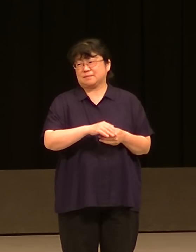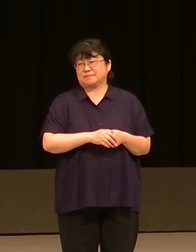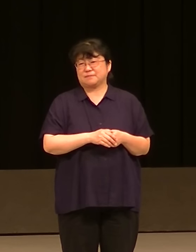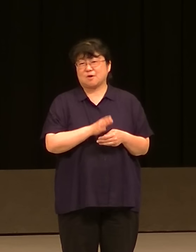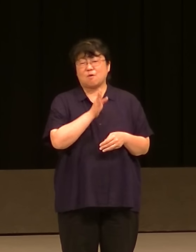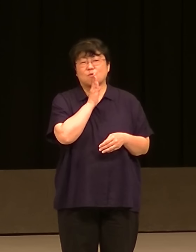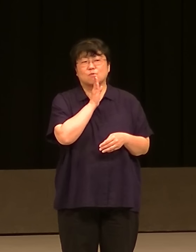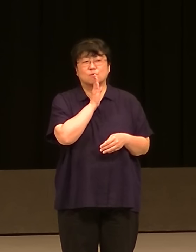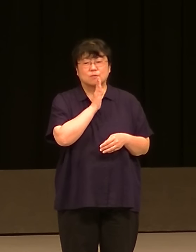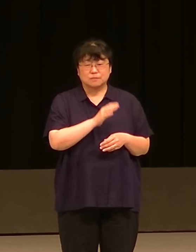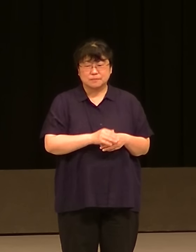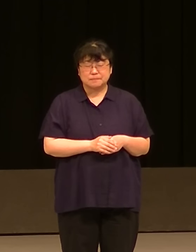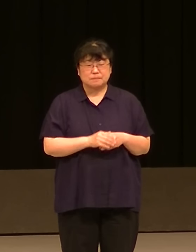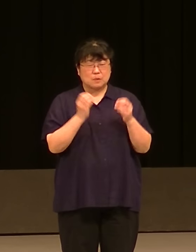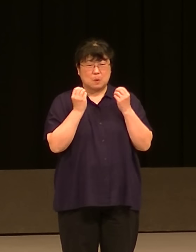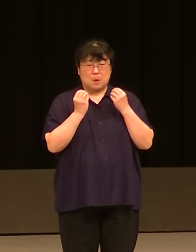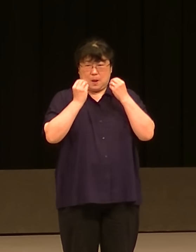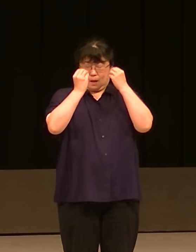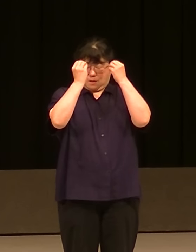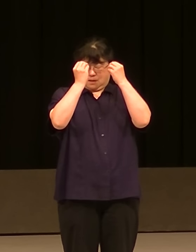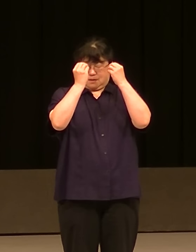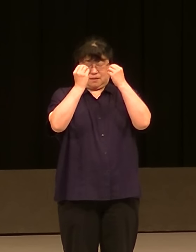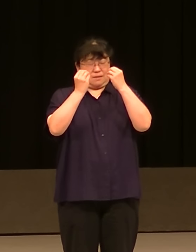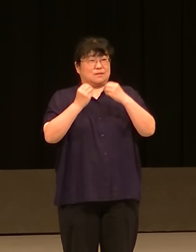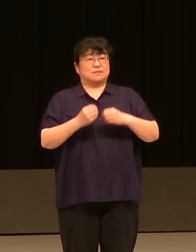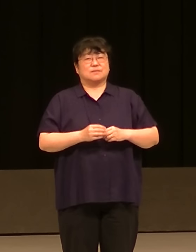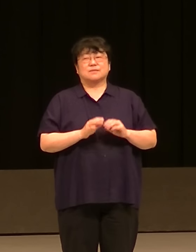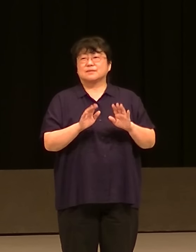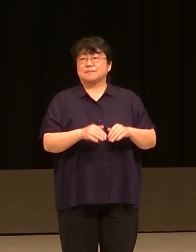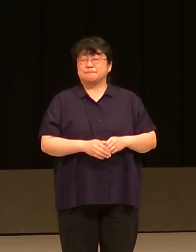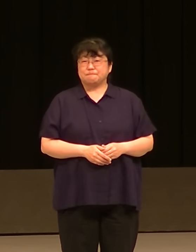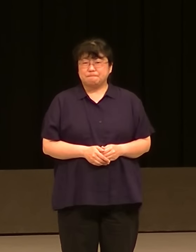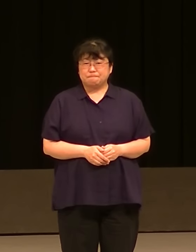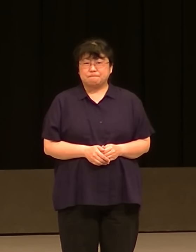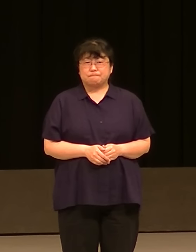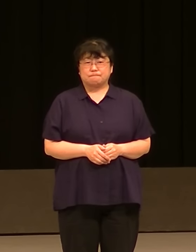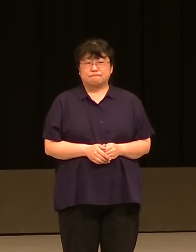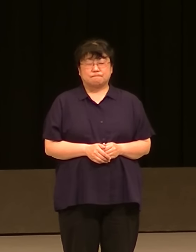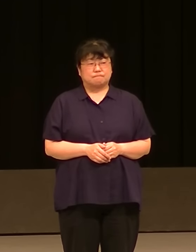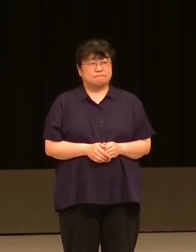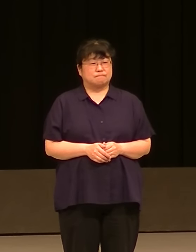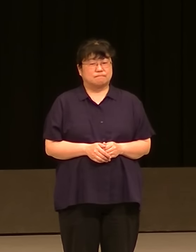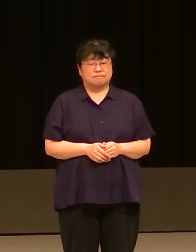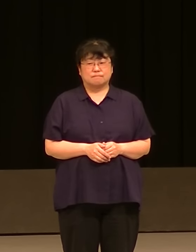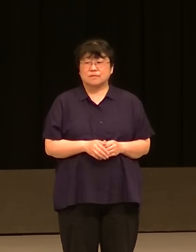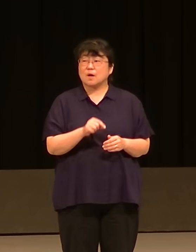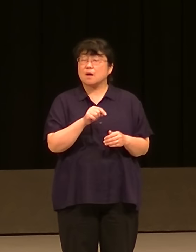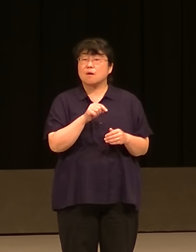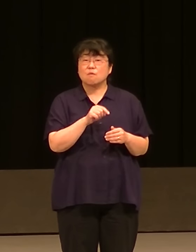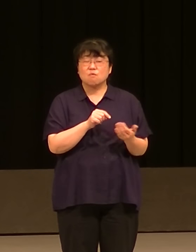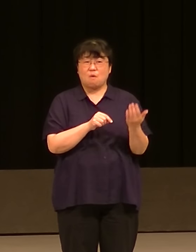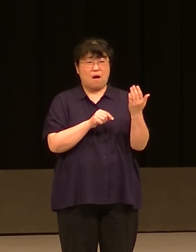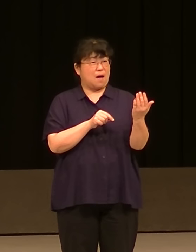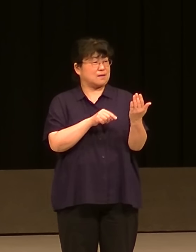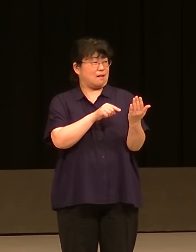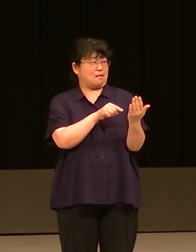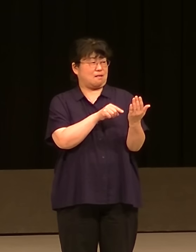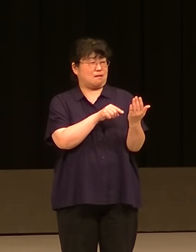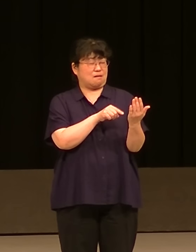に、感動するほかはないという感じでございます。だから、この相手